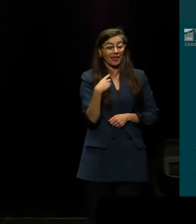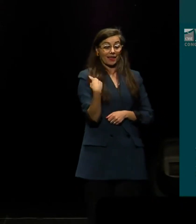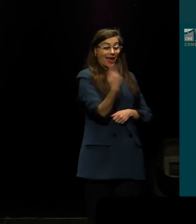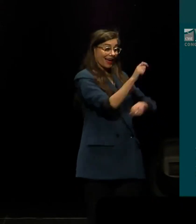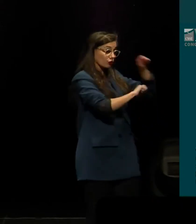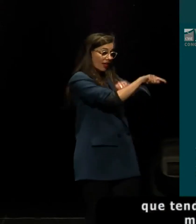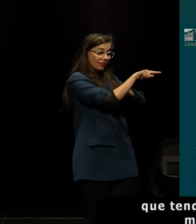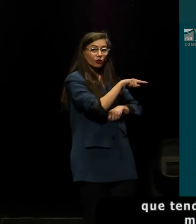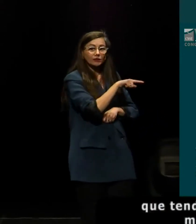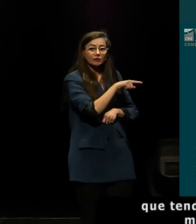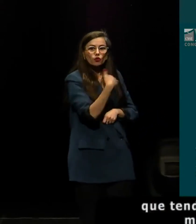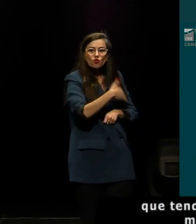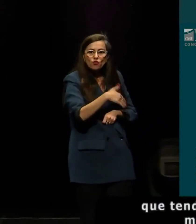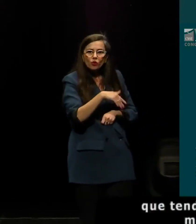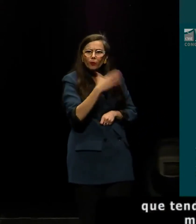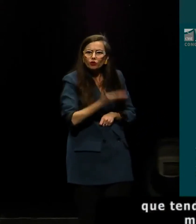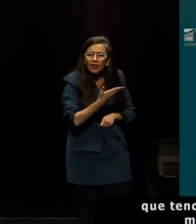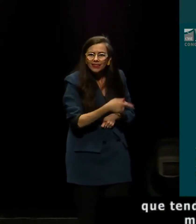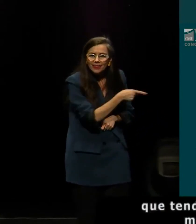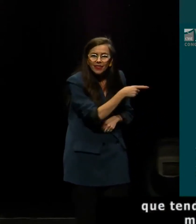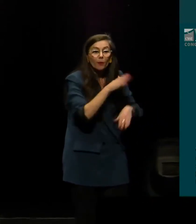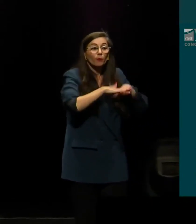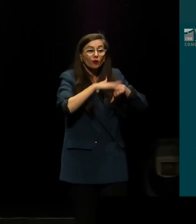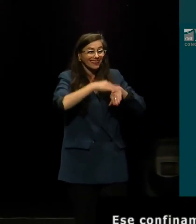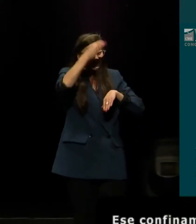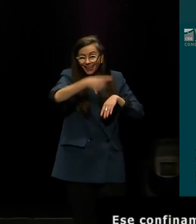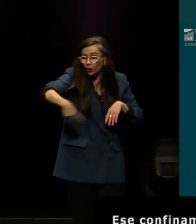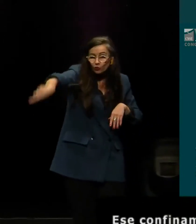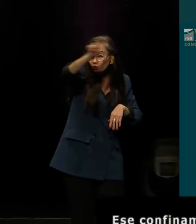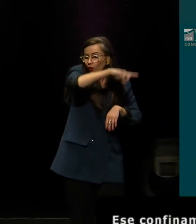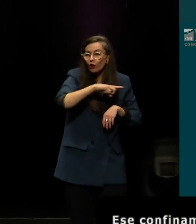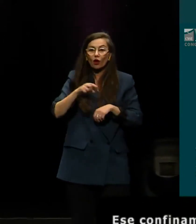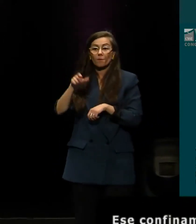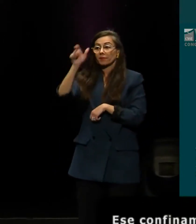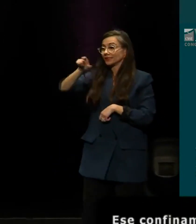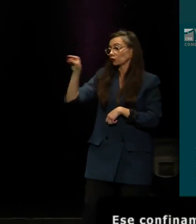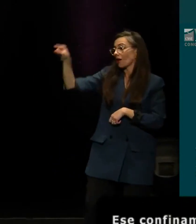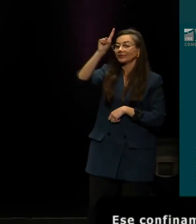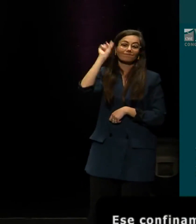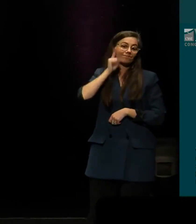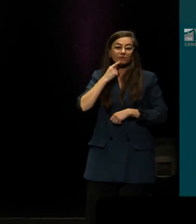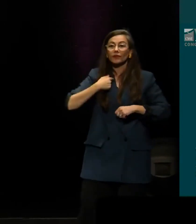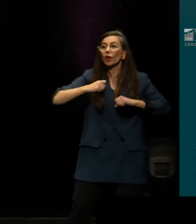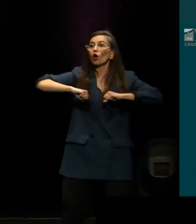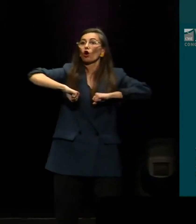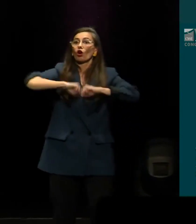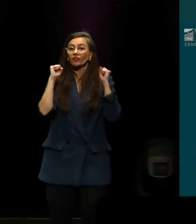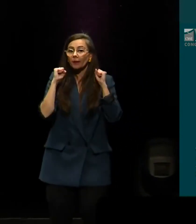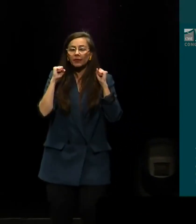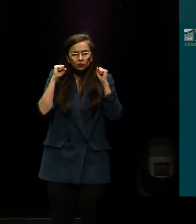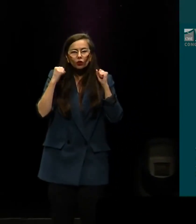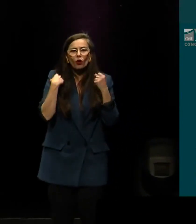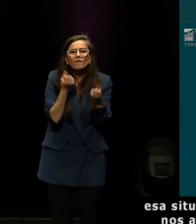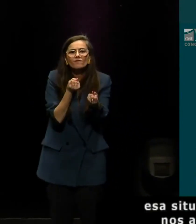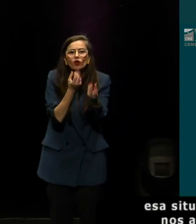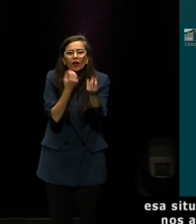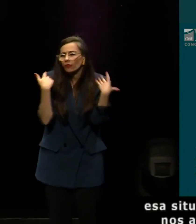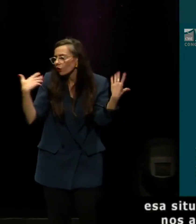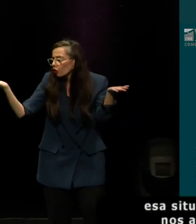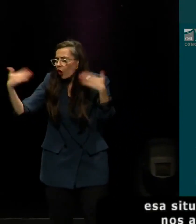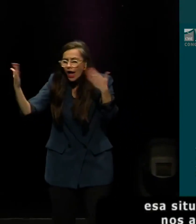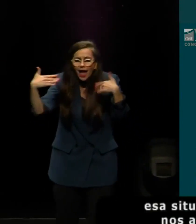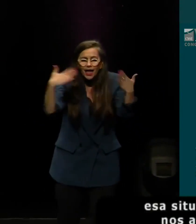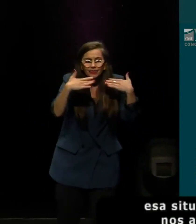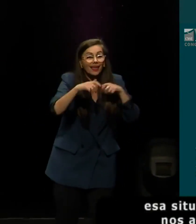a todos. Pero a pesar de ello, el papel que ejercieron las asociaciones fue muy importante, porque seguramente hubo